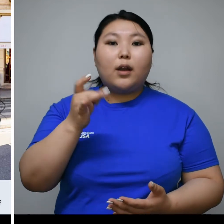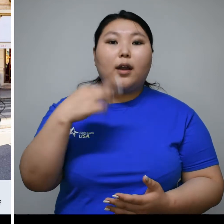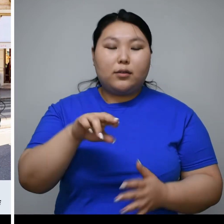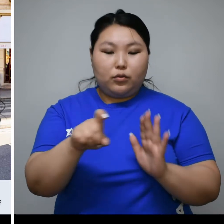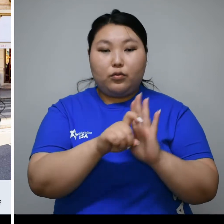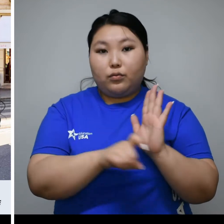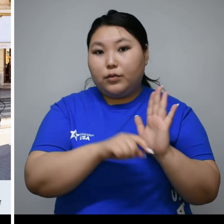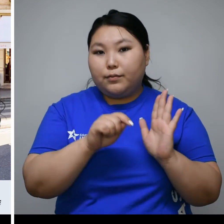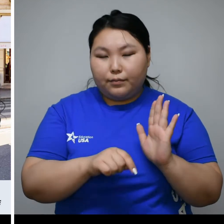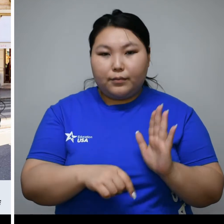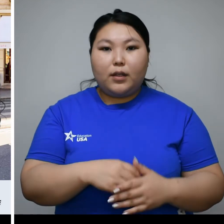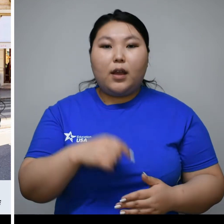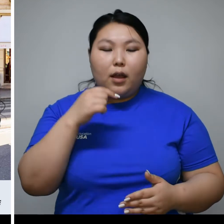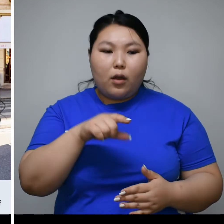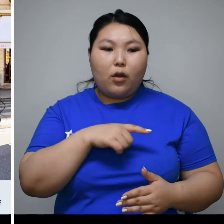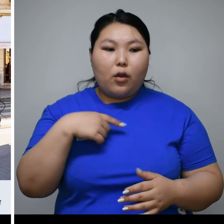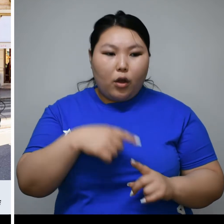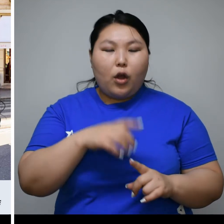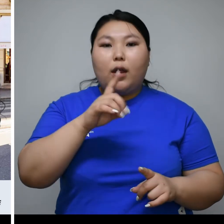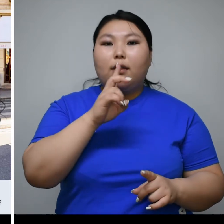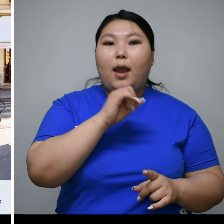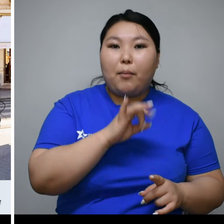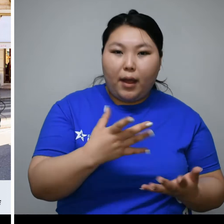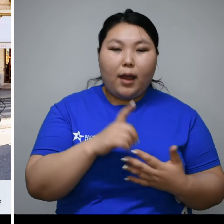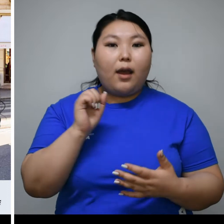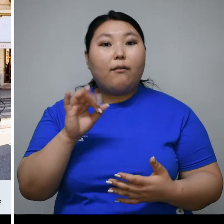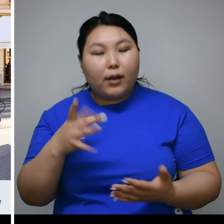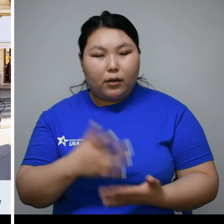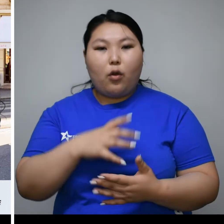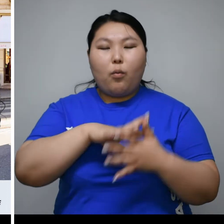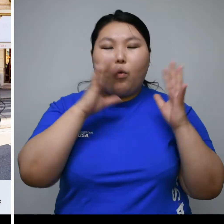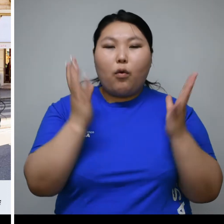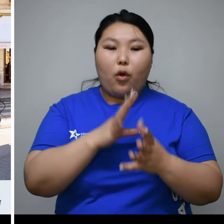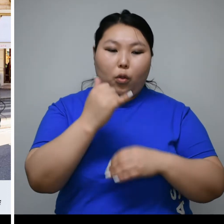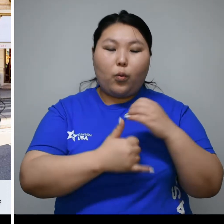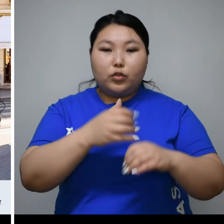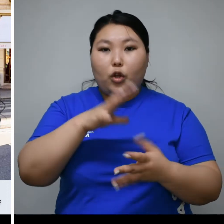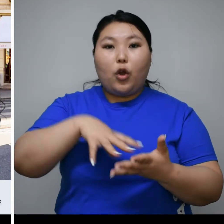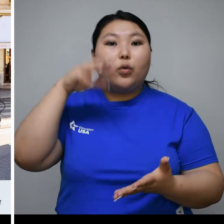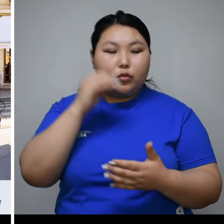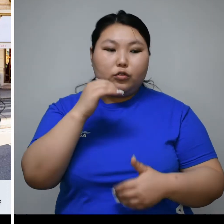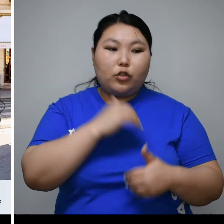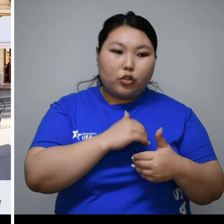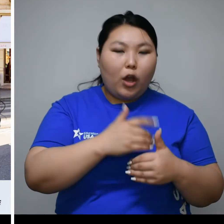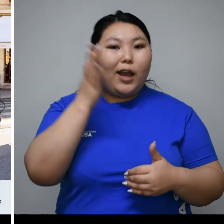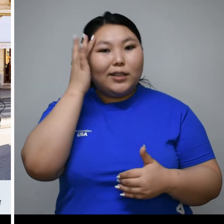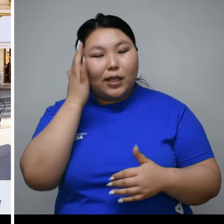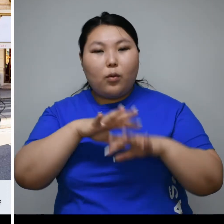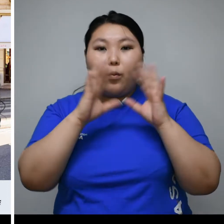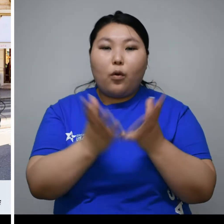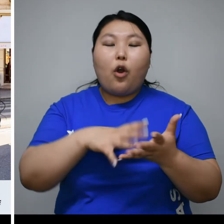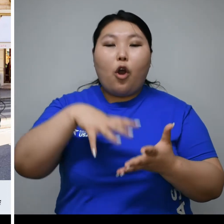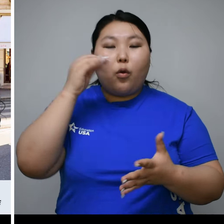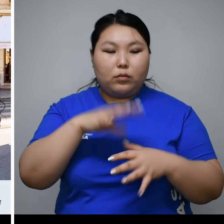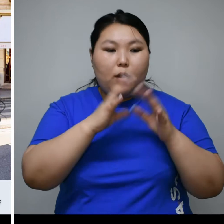Евроод хөтөлбөрч гэсэн нөгөө winter break-ээр ч юм уу spring break-ээр бас бүх оюутнууд олон улсын оюутнууд дотоод тийм болон гадаадын